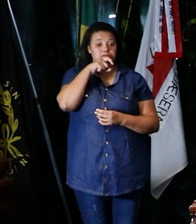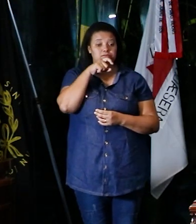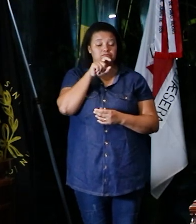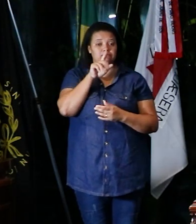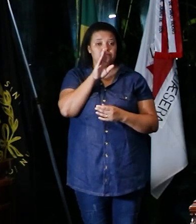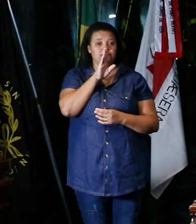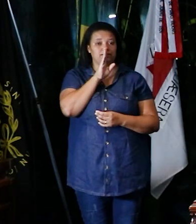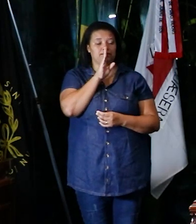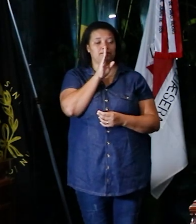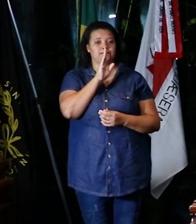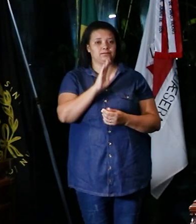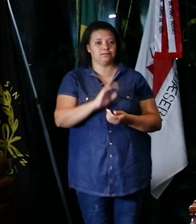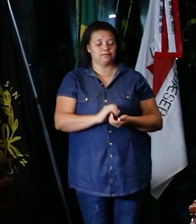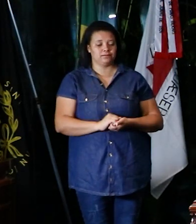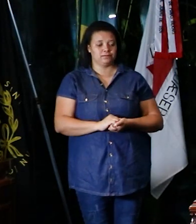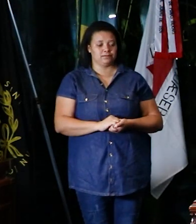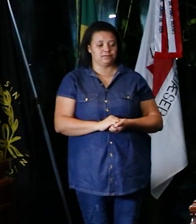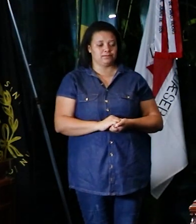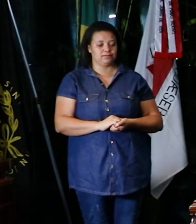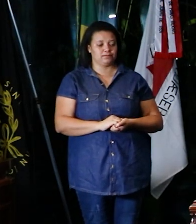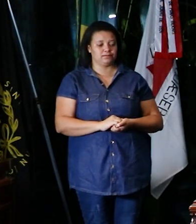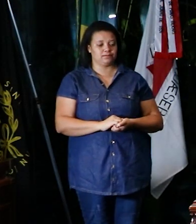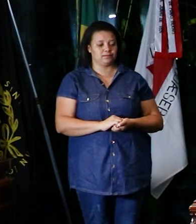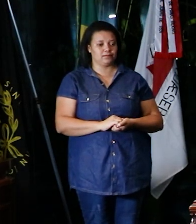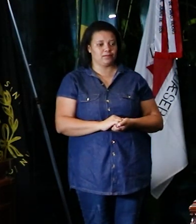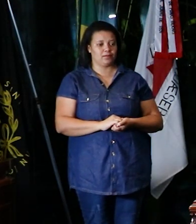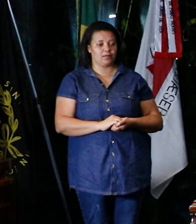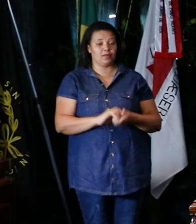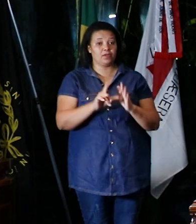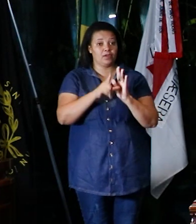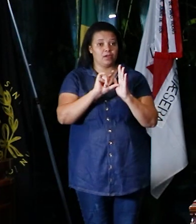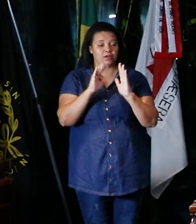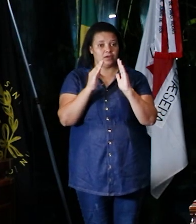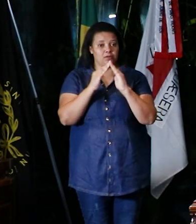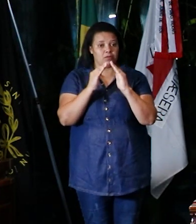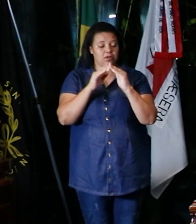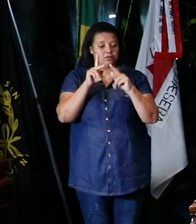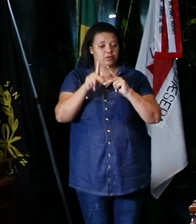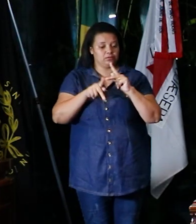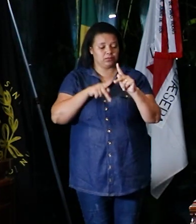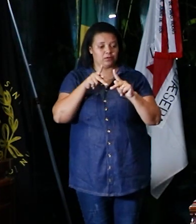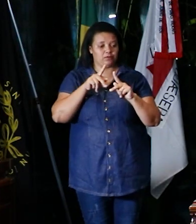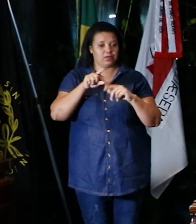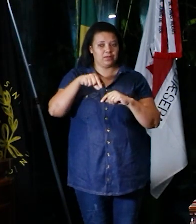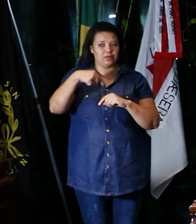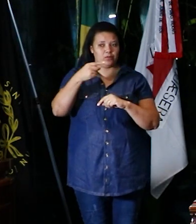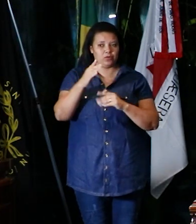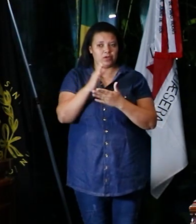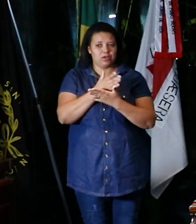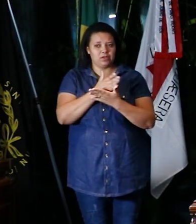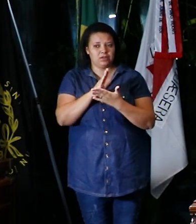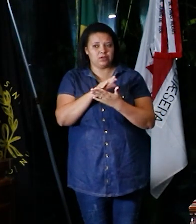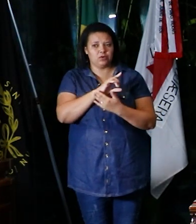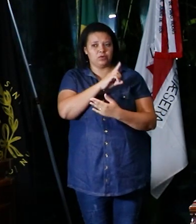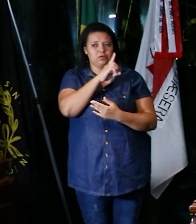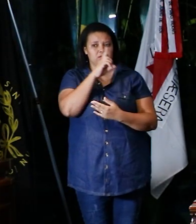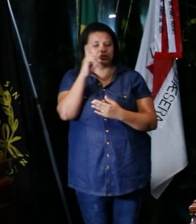bicava. E os seus antigos moradores, depois de alguns dias na casa de